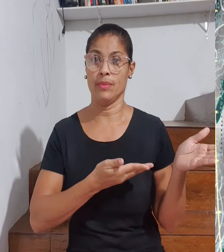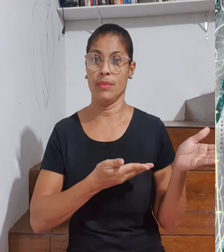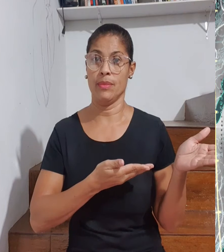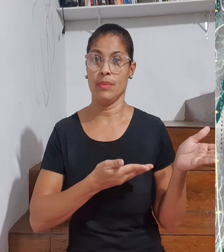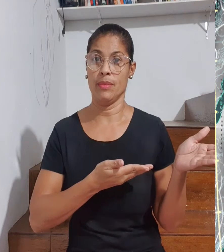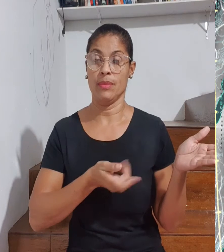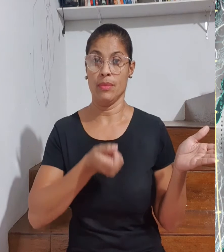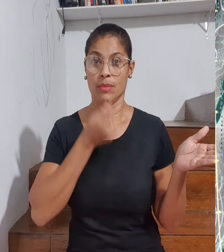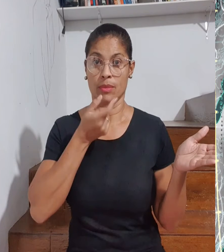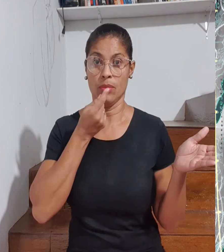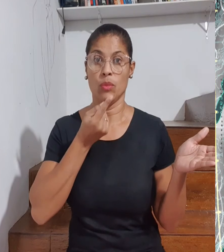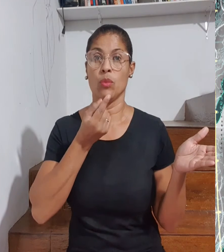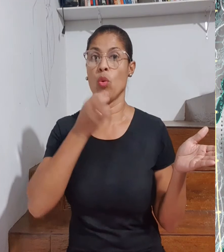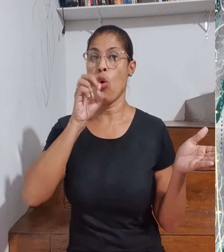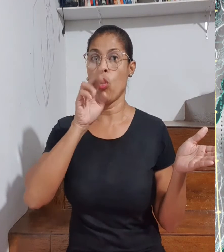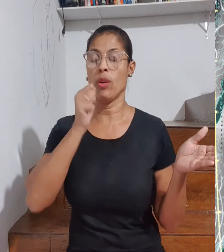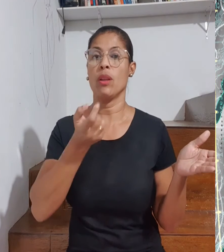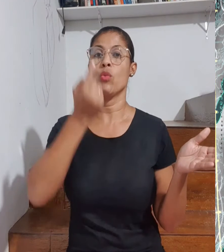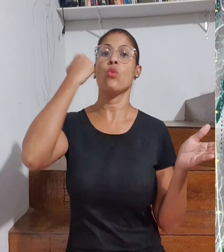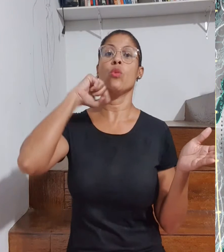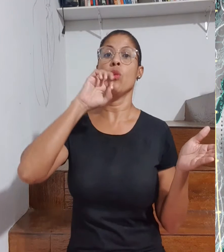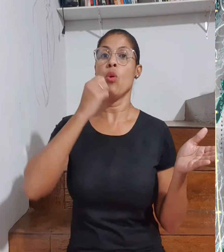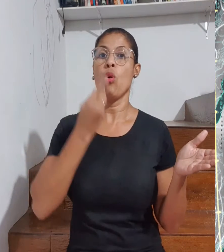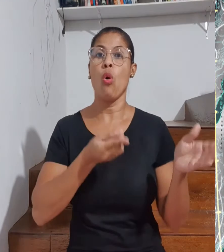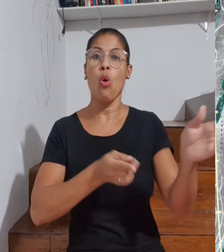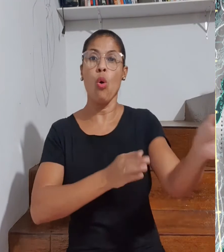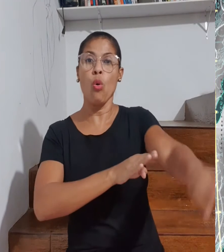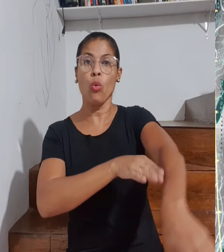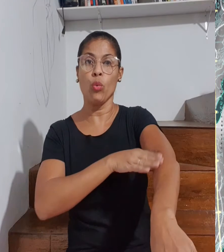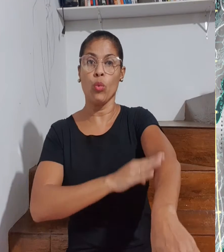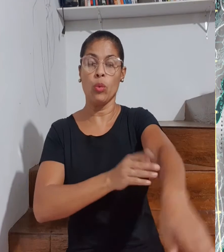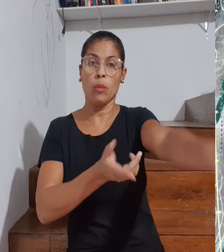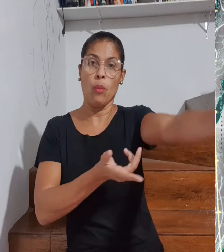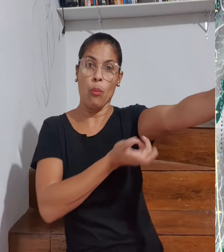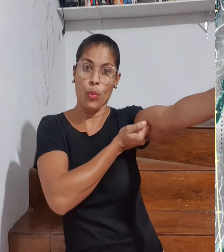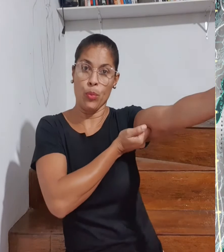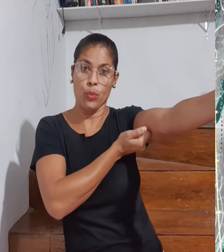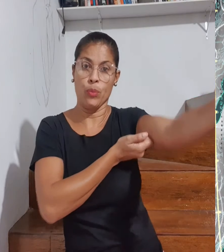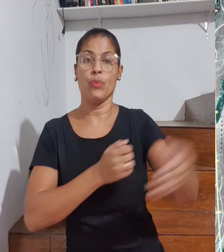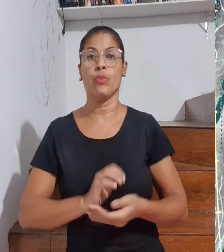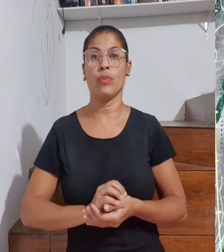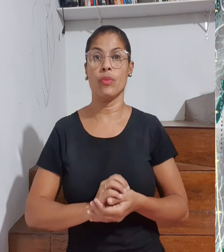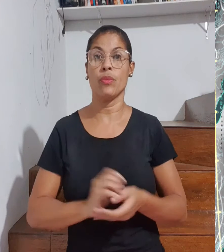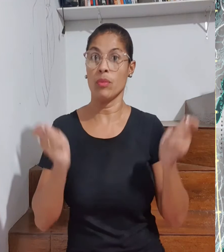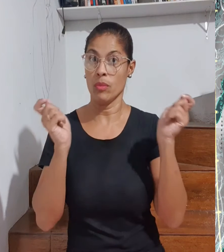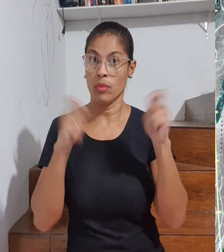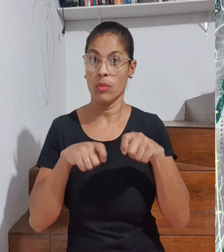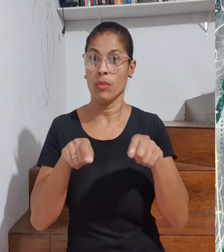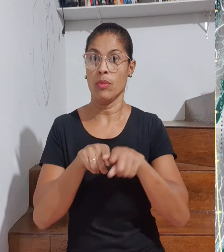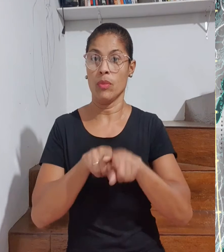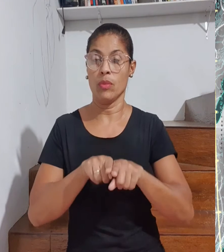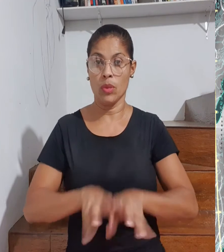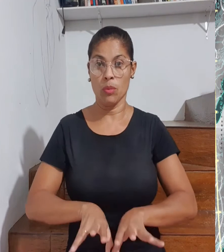forma de comprimidos para uso oral e solução para uso subcutâneo. O betanecol é usado no tratamento da